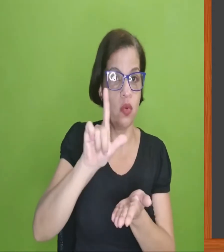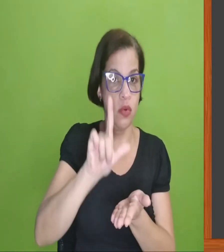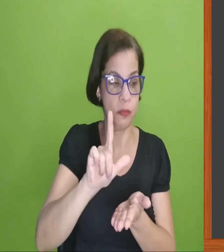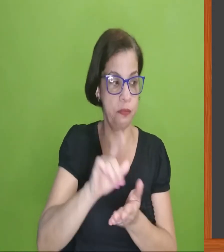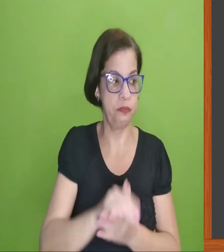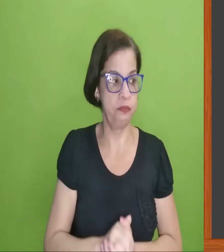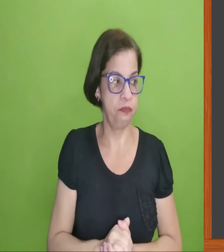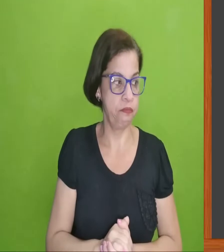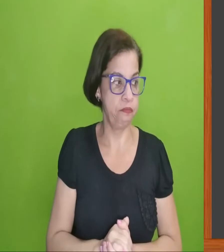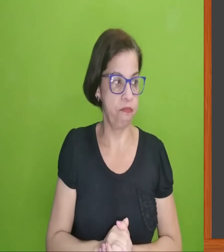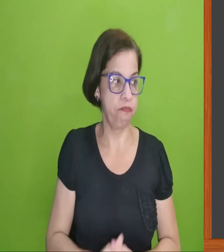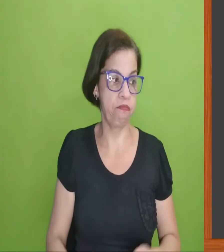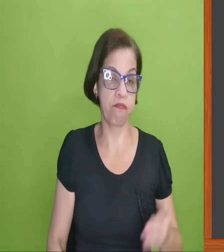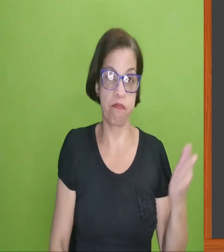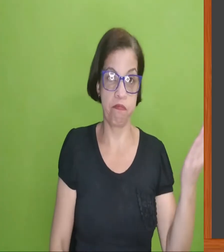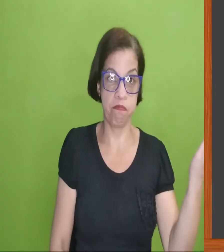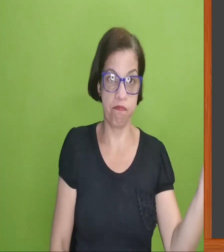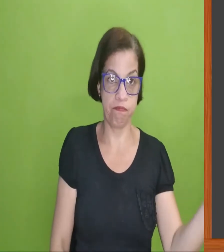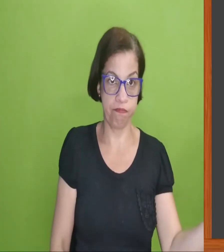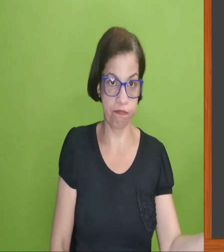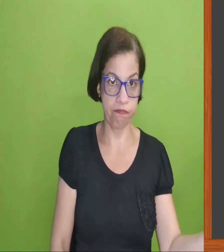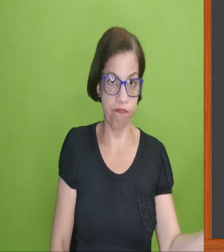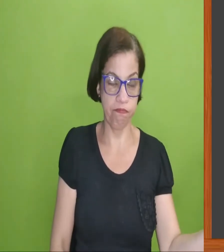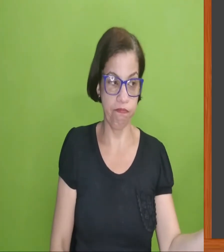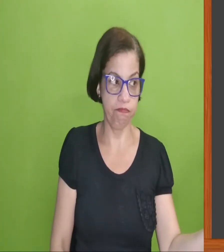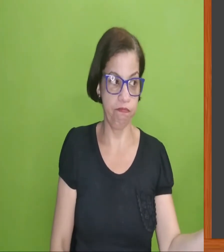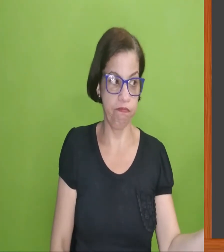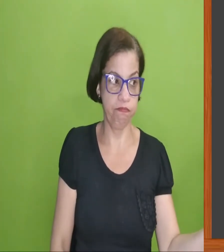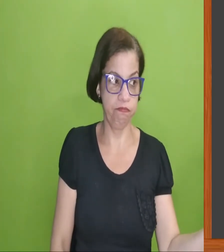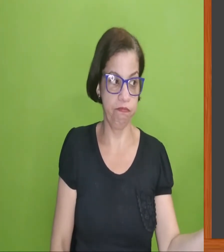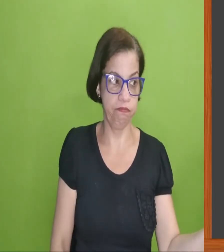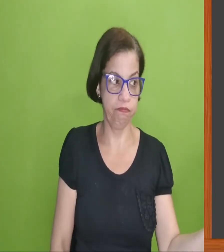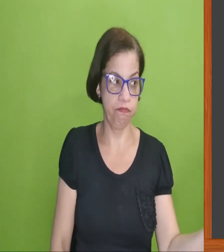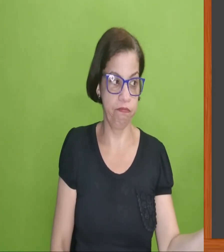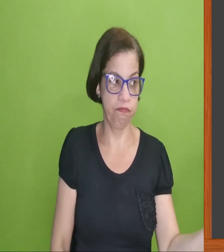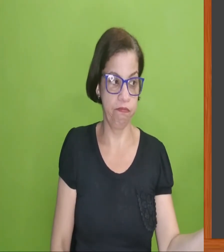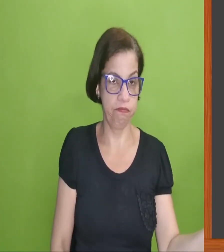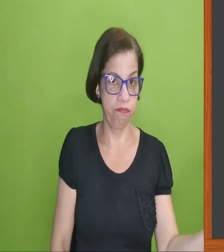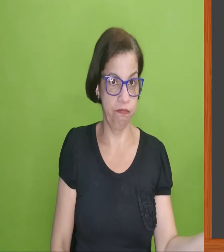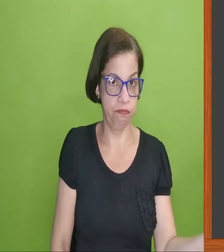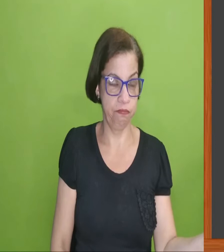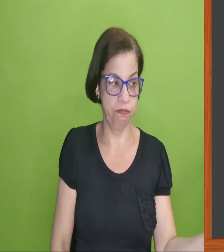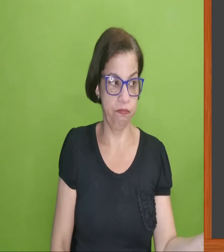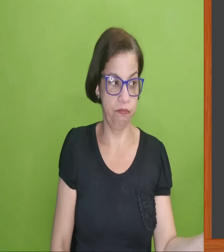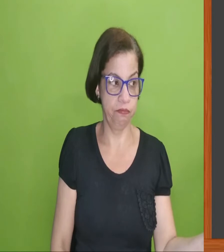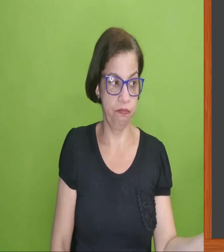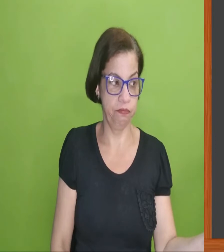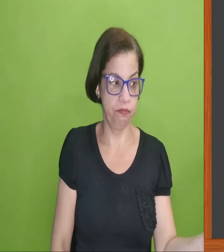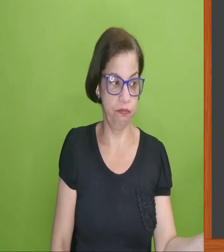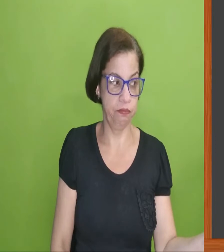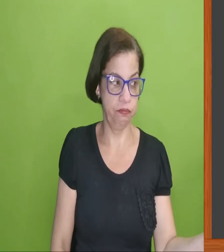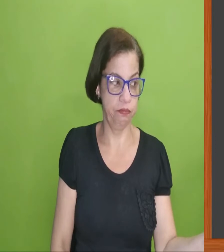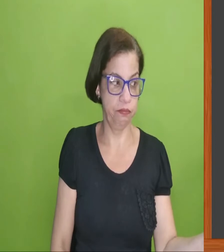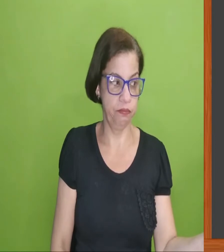A síntese hepática do colesterol ocorre principalmente à noite, com pico entre a meia-noite e as 6 horas da